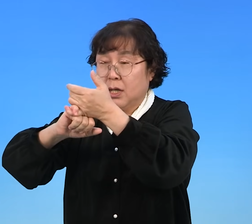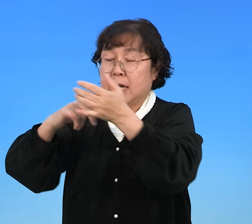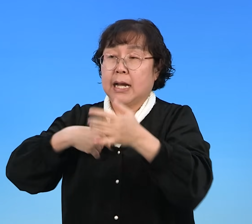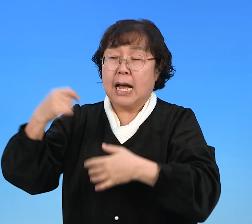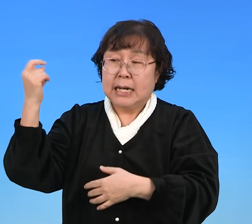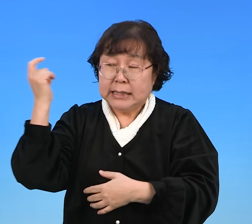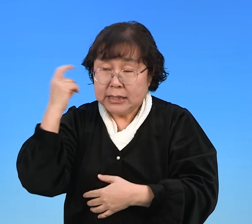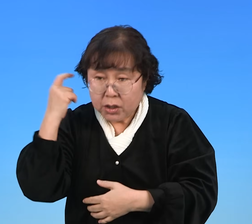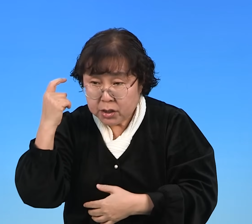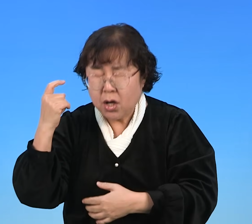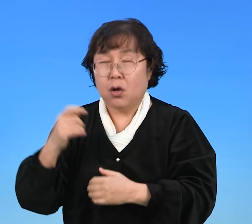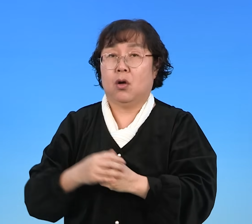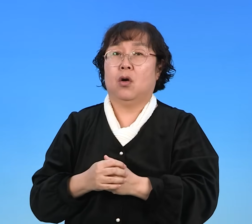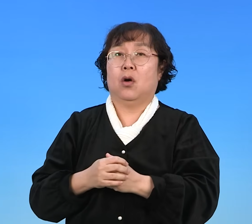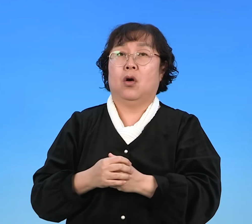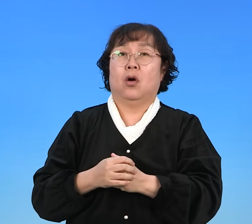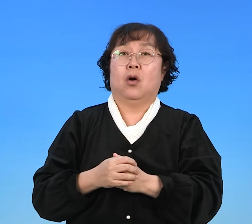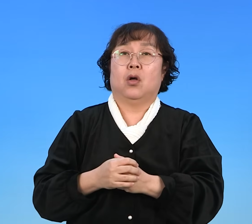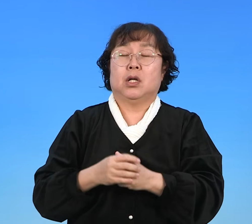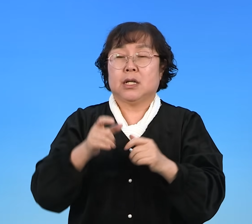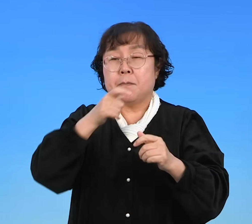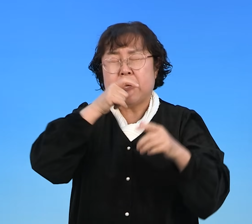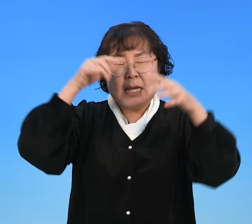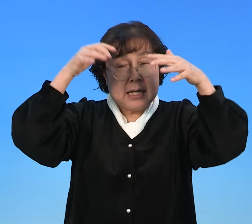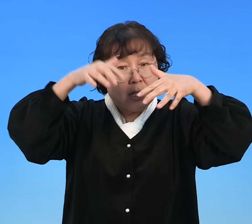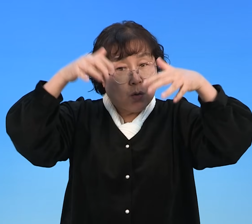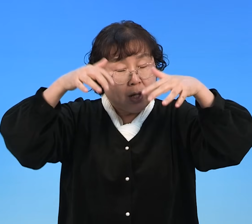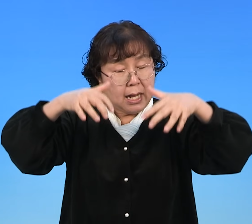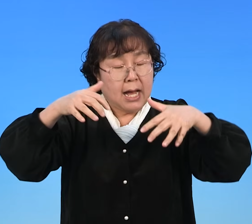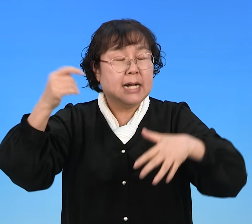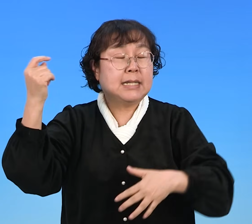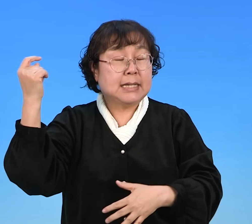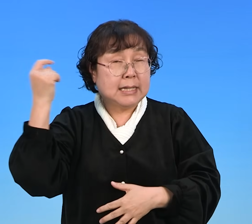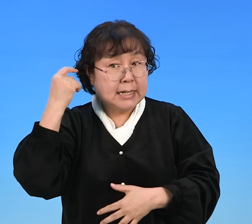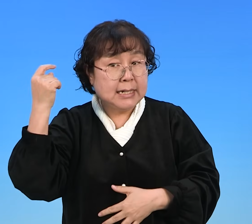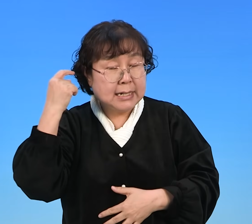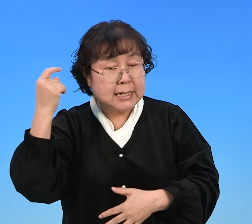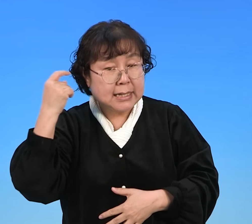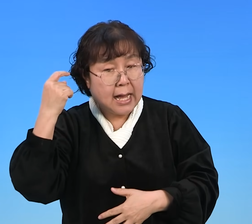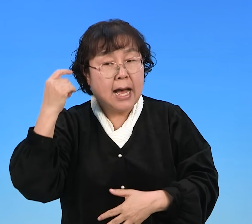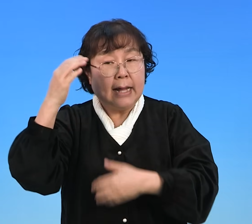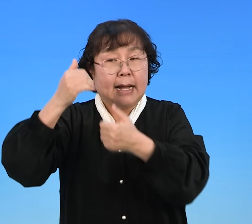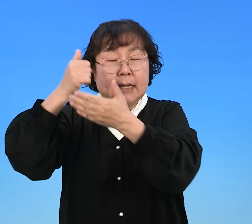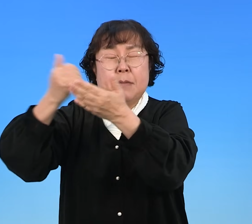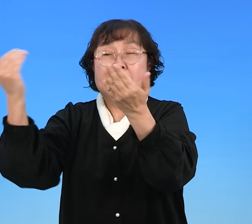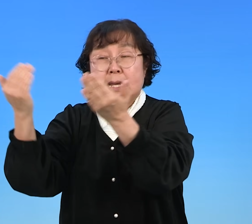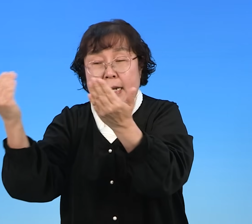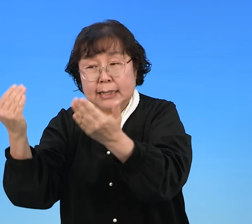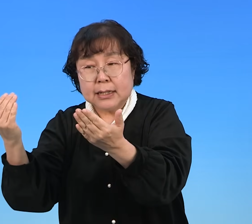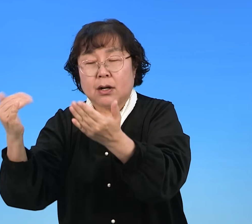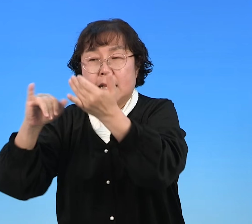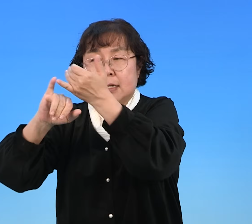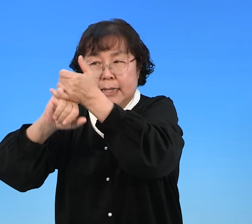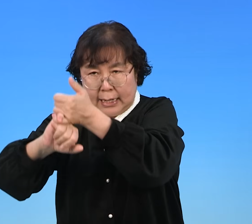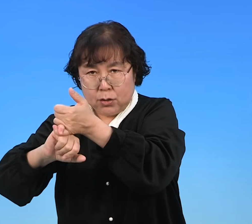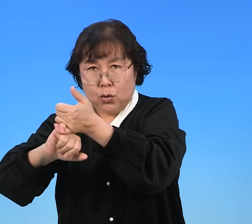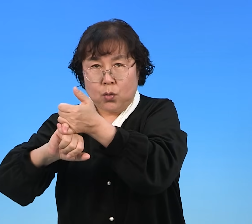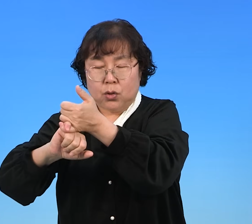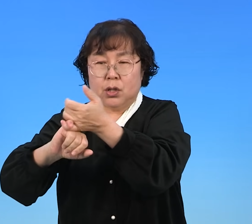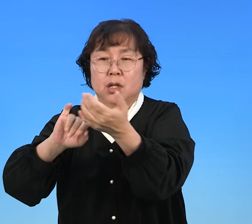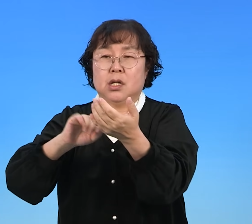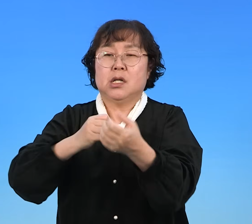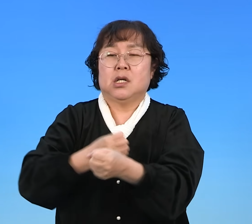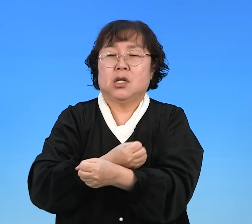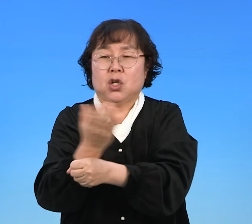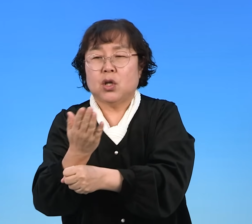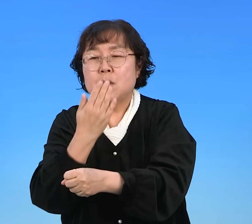그런데 놀랍게도 지금 빗소리가 들려요. 우리가 이걸 전하는 그런 그리스도인으로 살아갈 수 있다면 그거